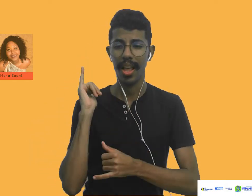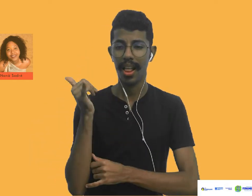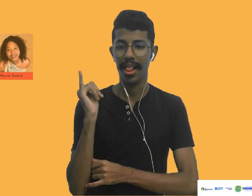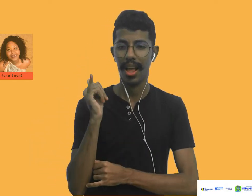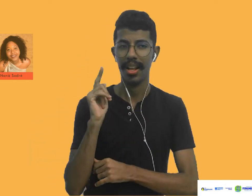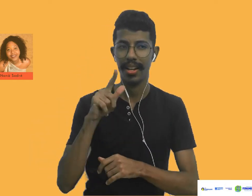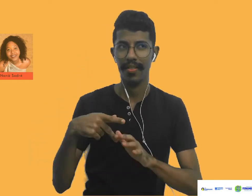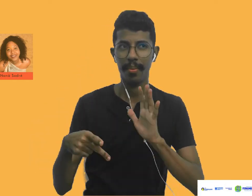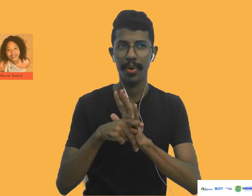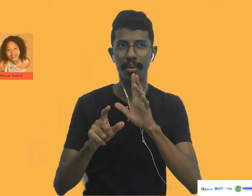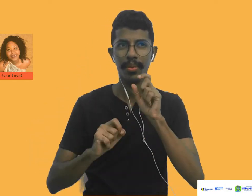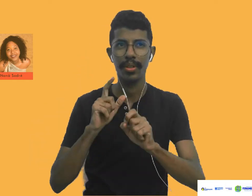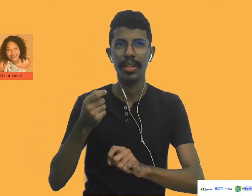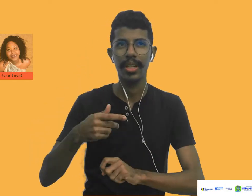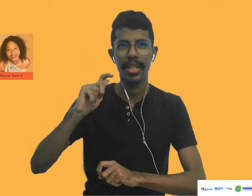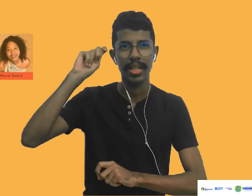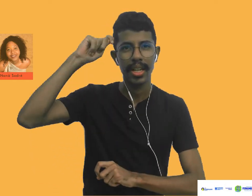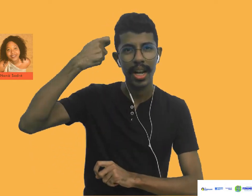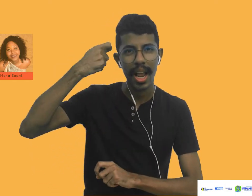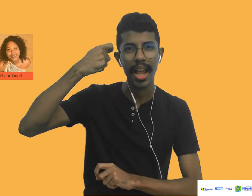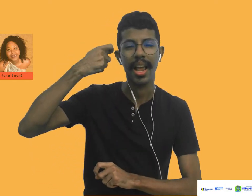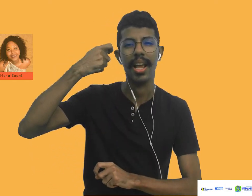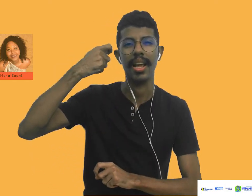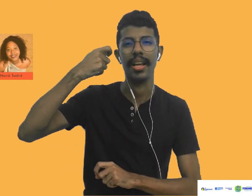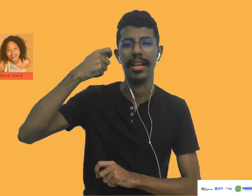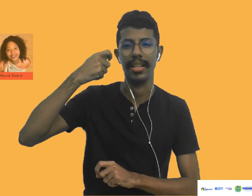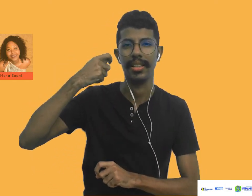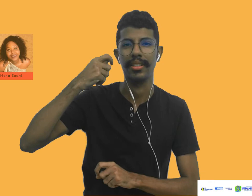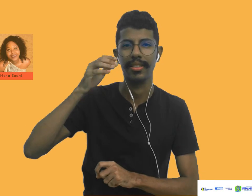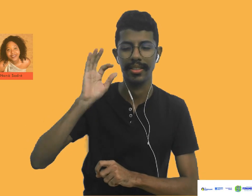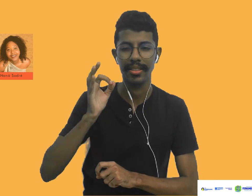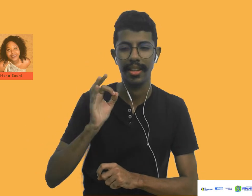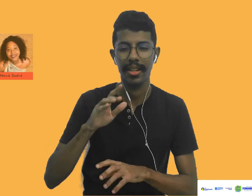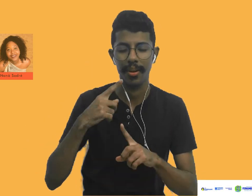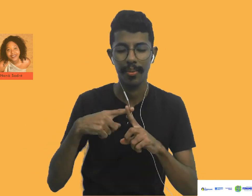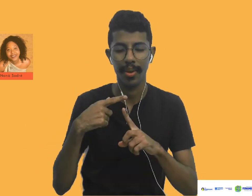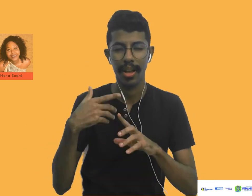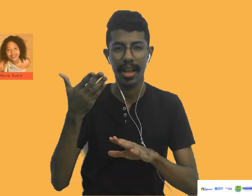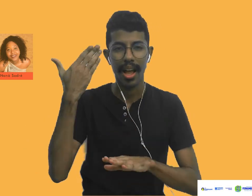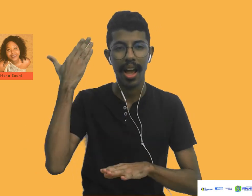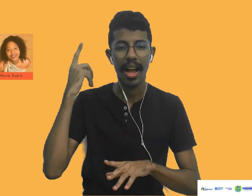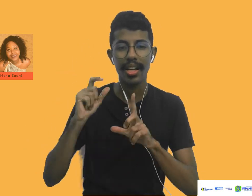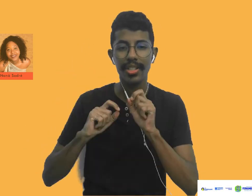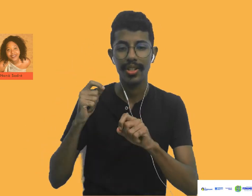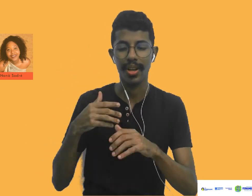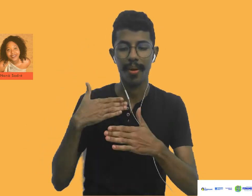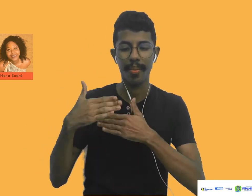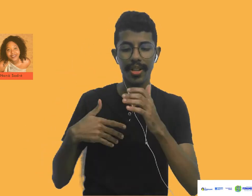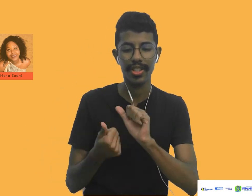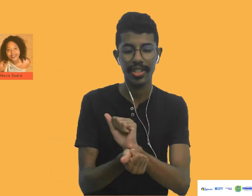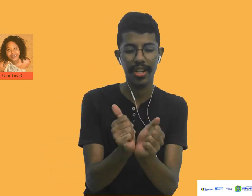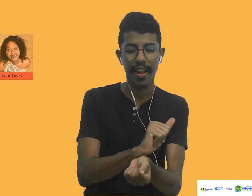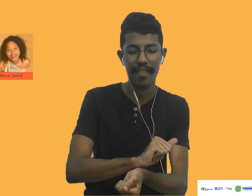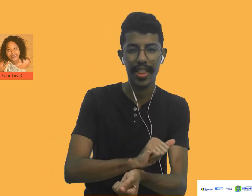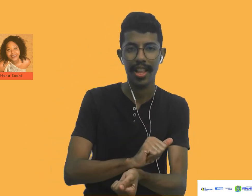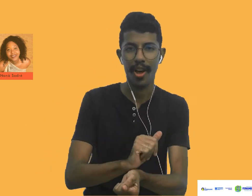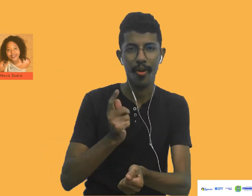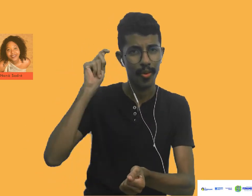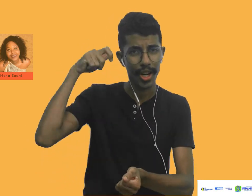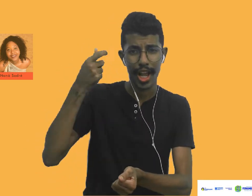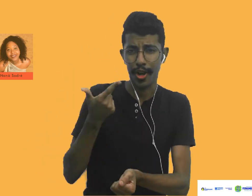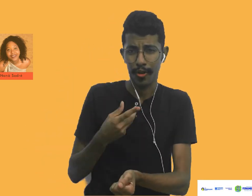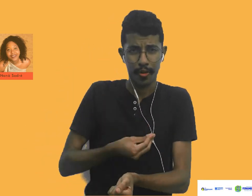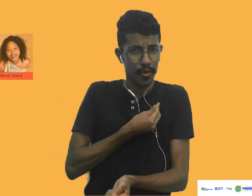narrativa negra, porque assim, antes do processo da escravidão, do nosso sequestro, a gente não